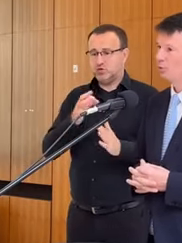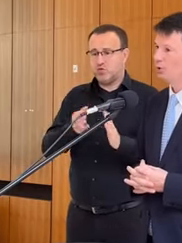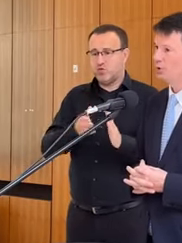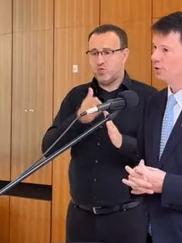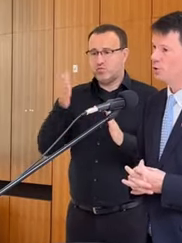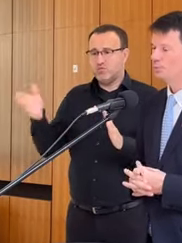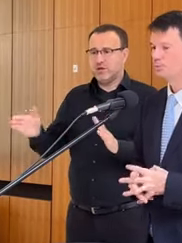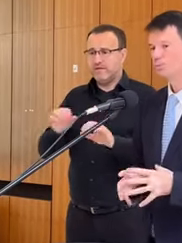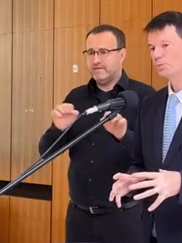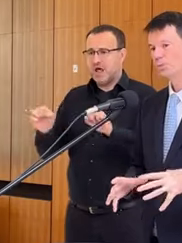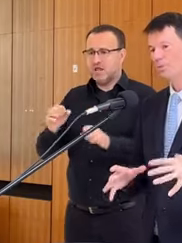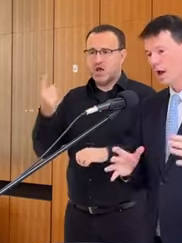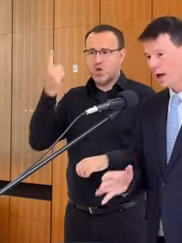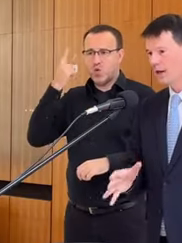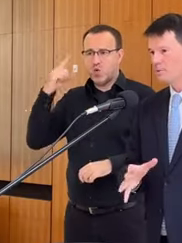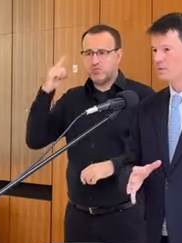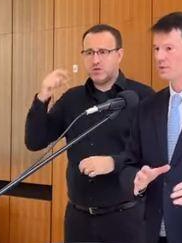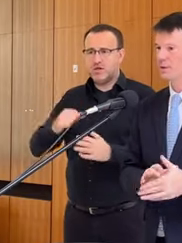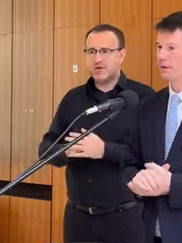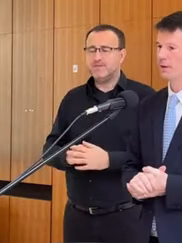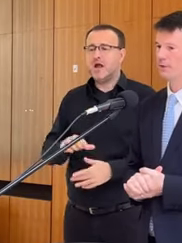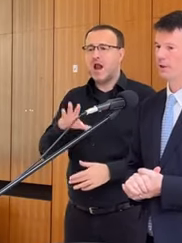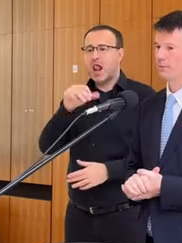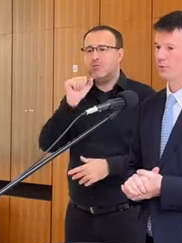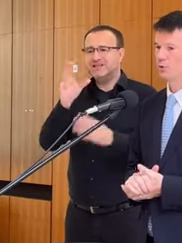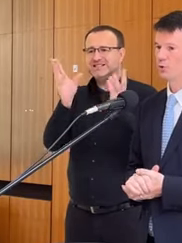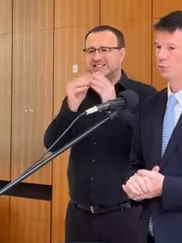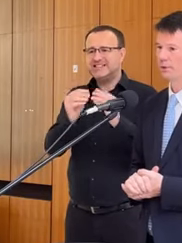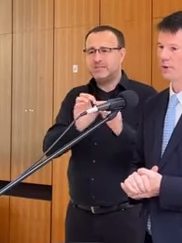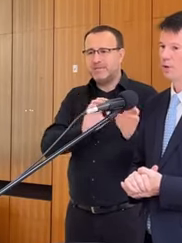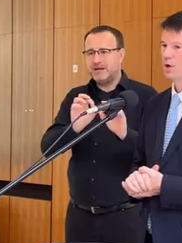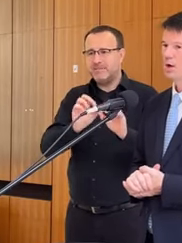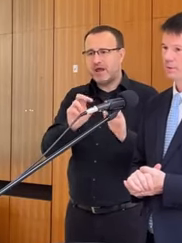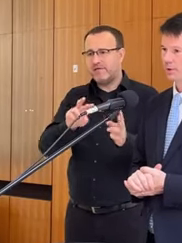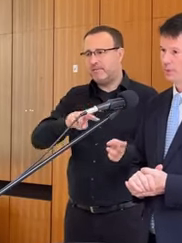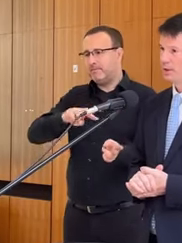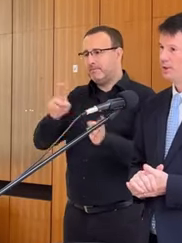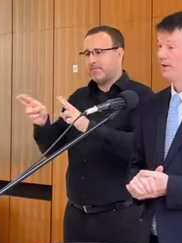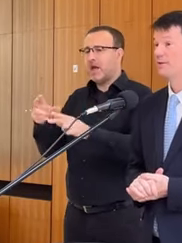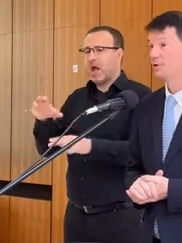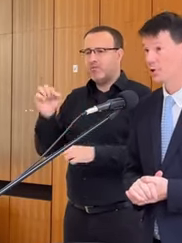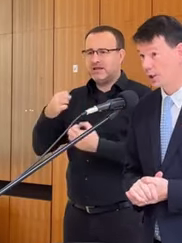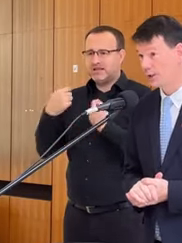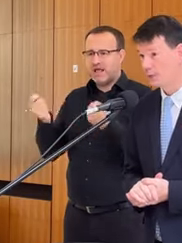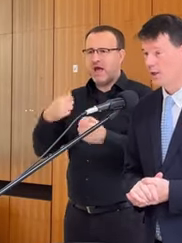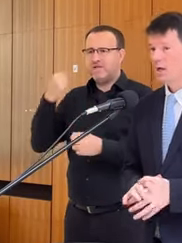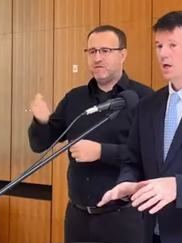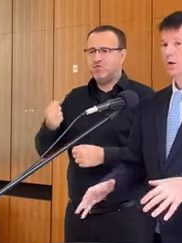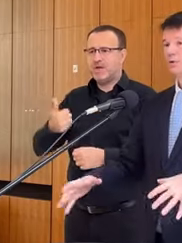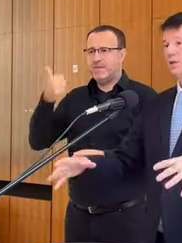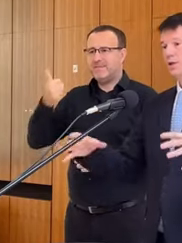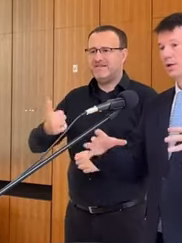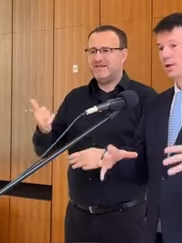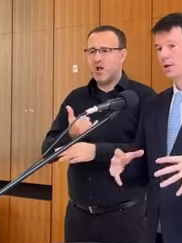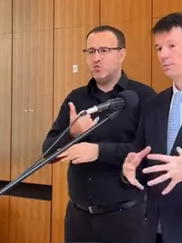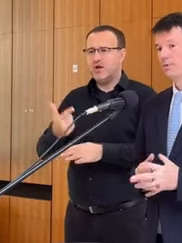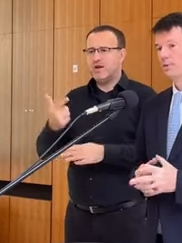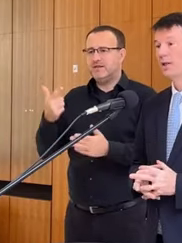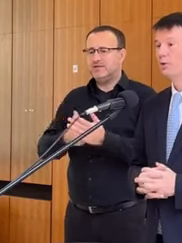vlády odborníkov, ale aby sme systém pripravili tak, aby bolo funkčné od 1.1.24. Z